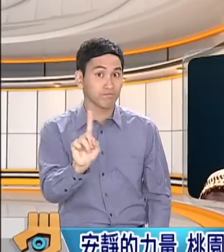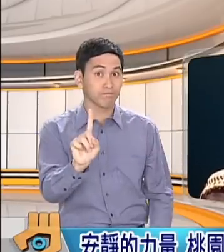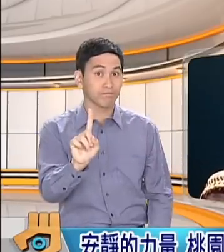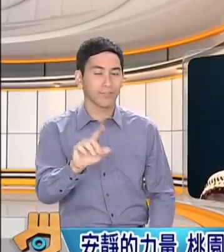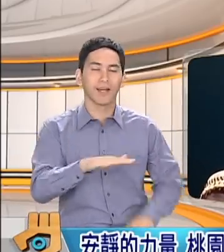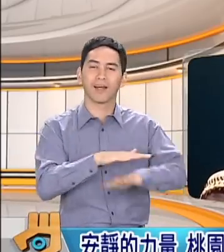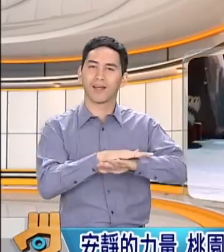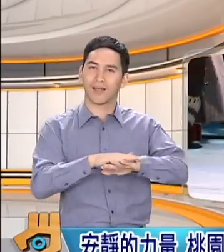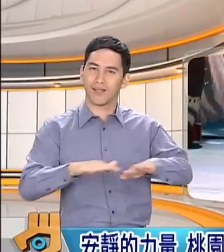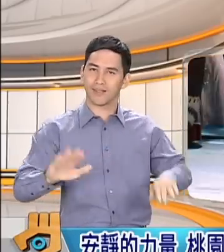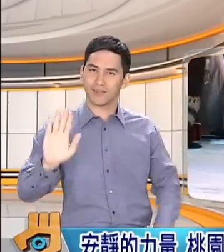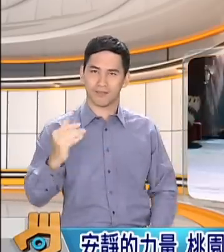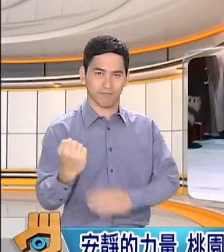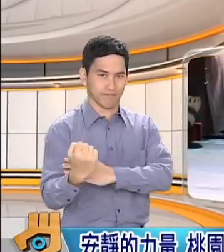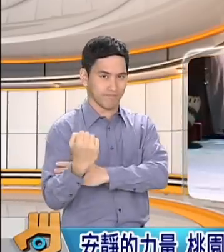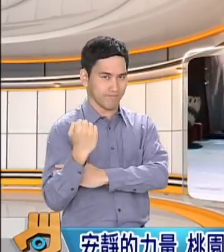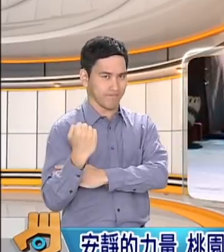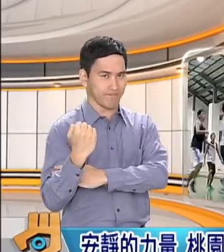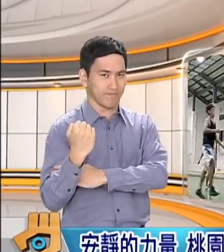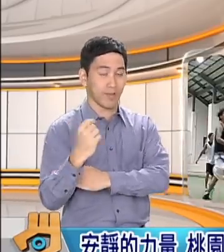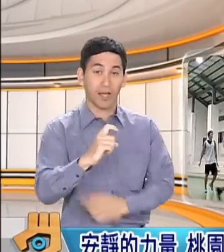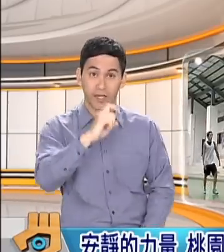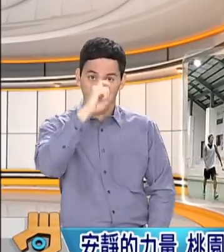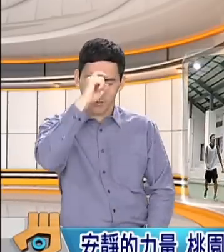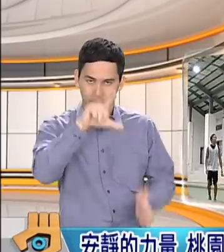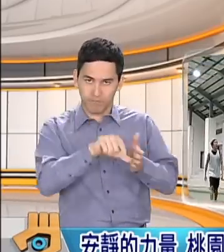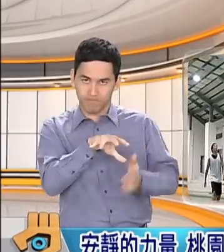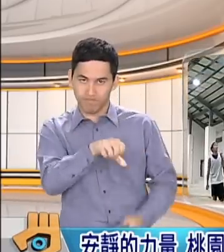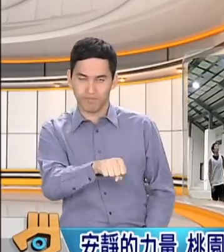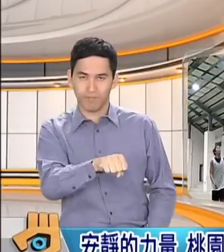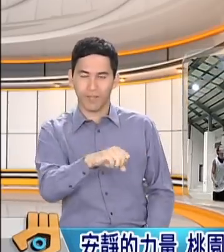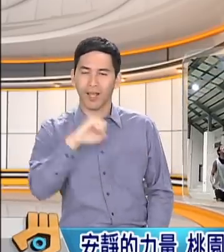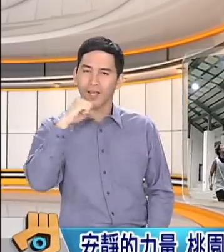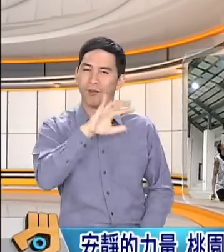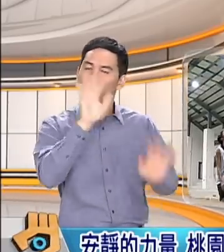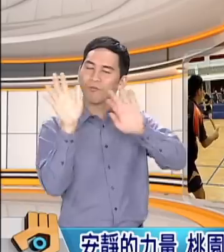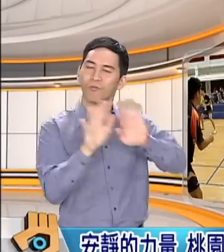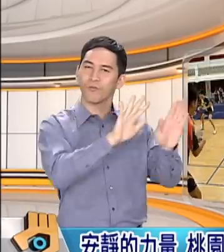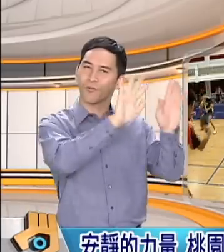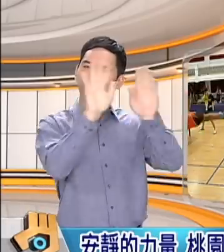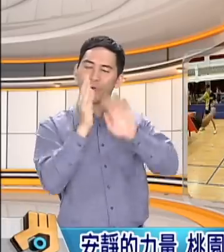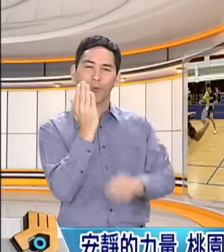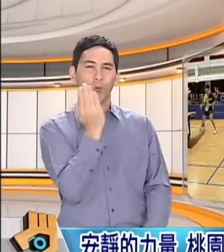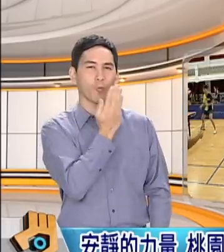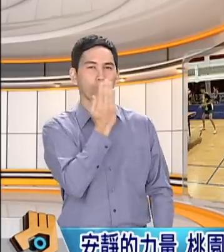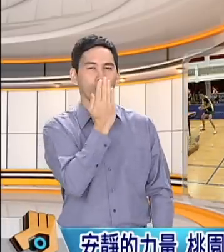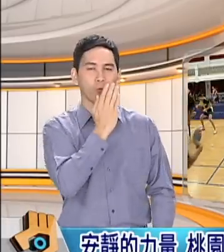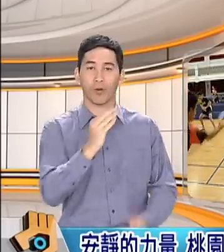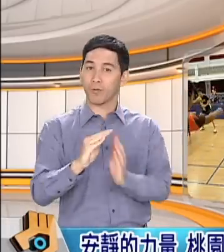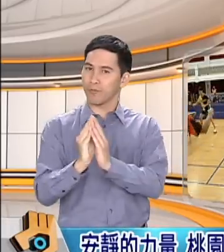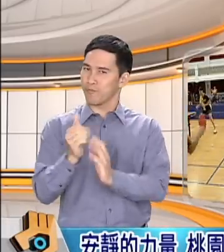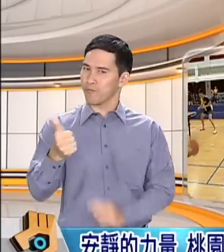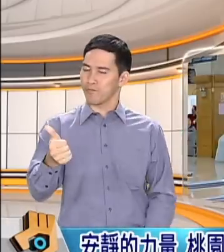主题，希望透过这一次的赛会，把台湾的美、桃园的好行销到世界各